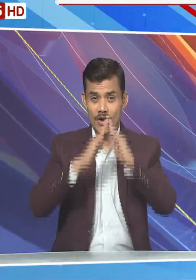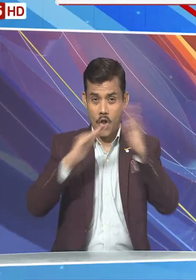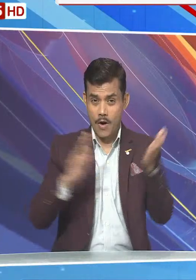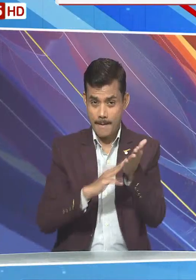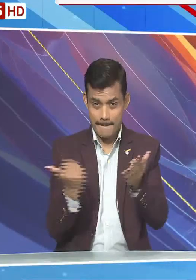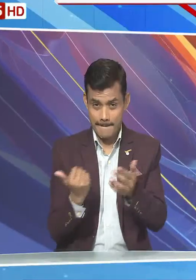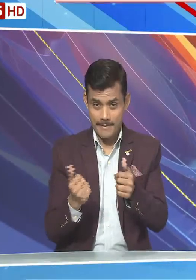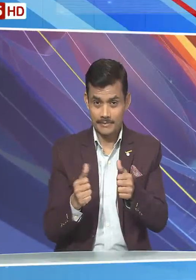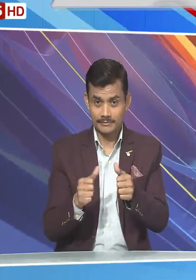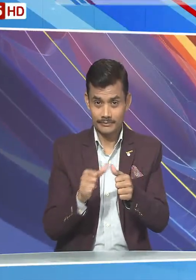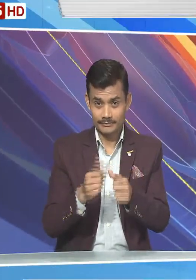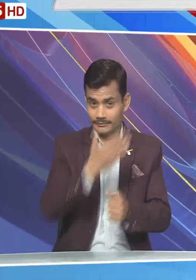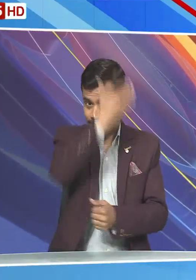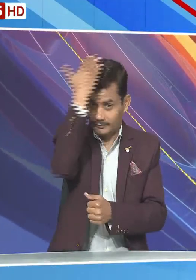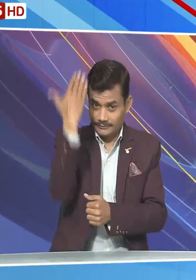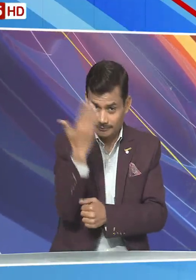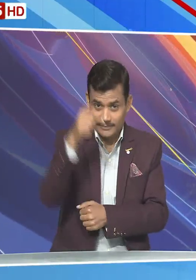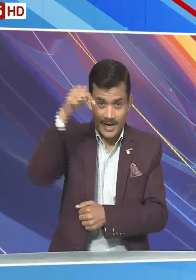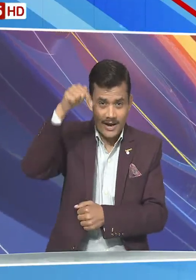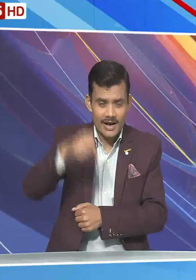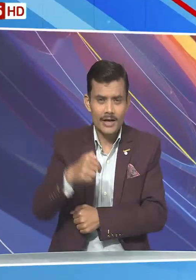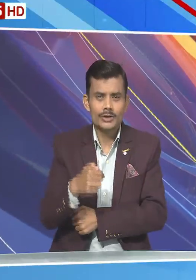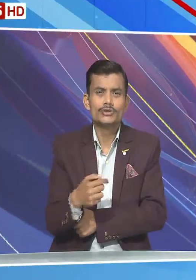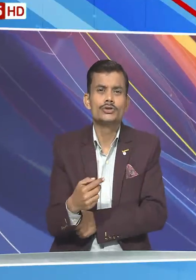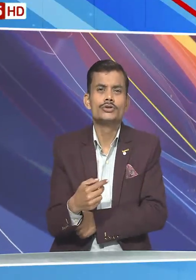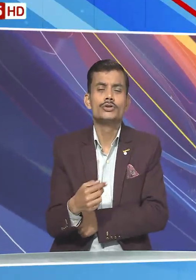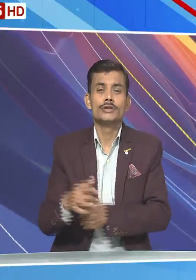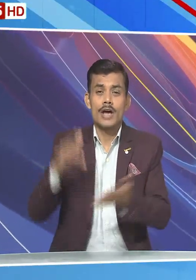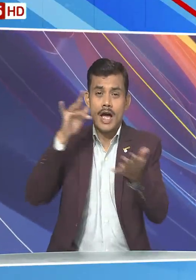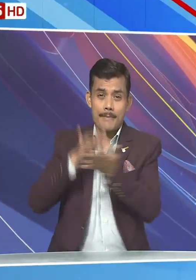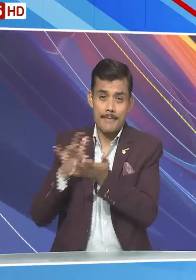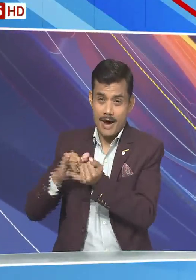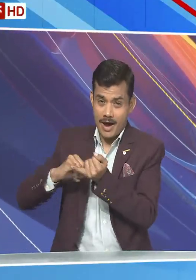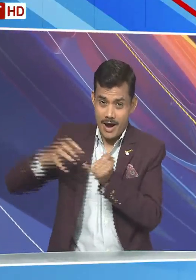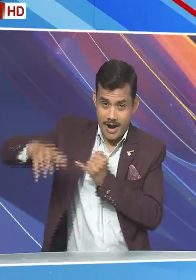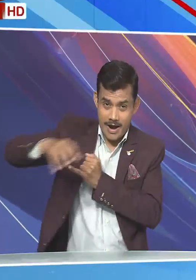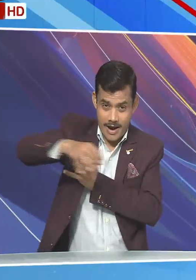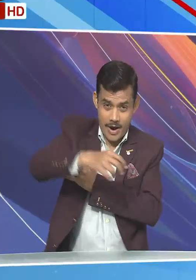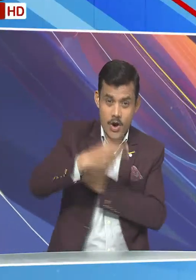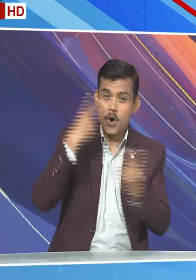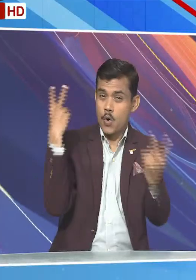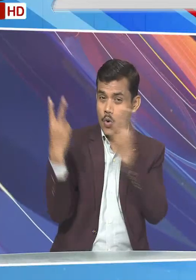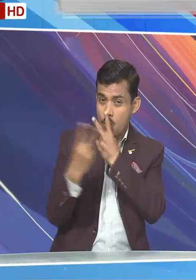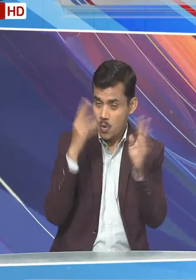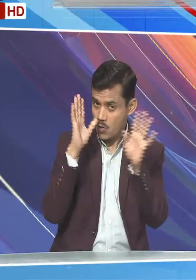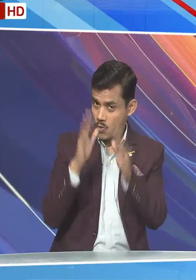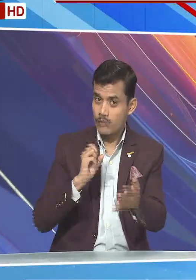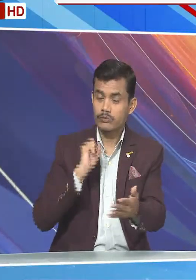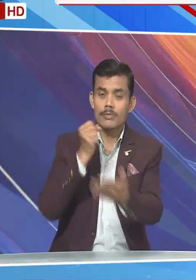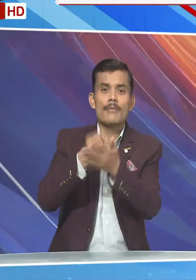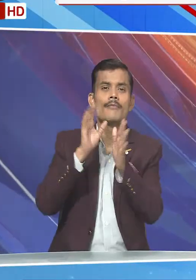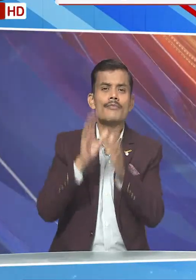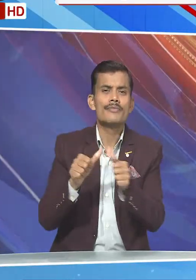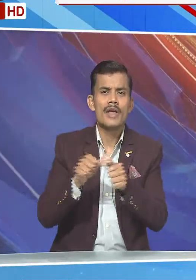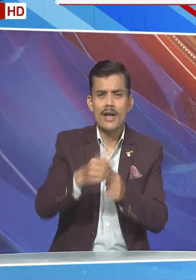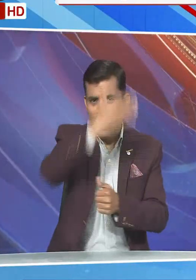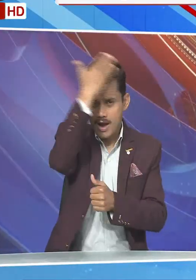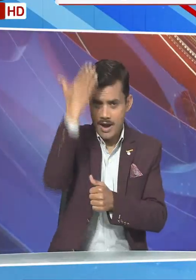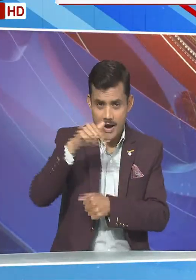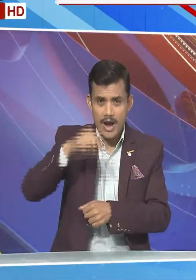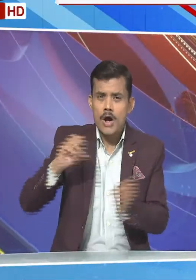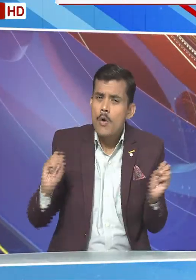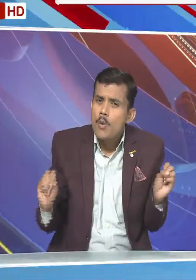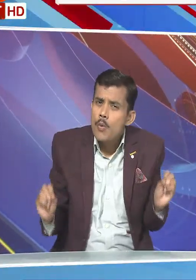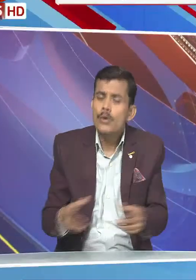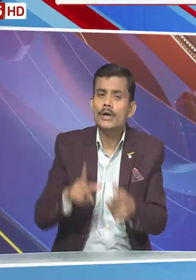केंद्रीय गृह एवं सहकारिता मंत्री अमित शाह आज से 2 राज्यों के दौरे पर हैं। अमित शाह आज सबसे